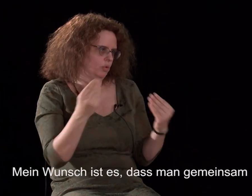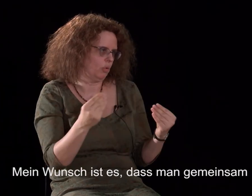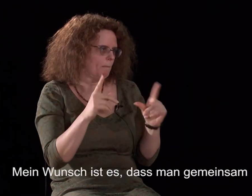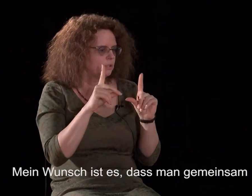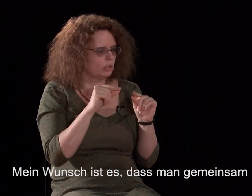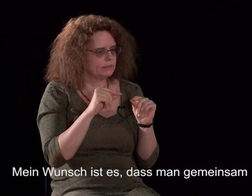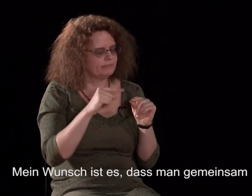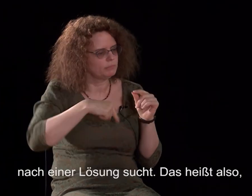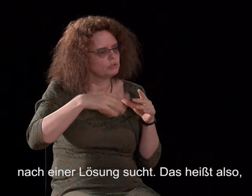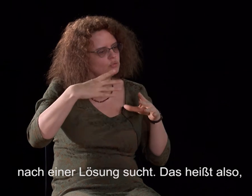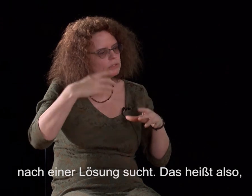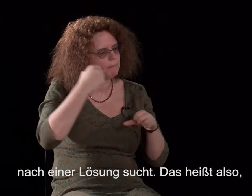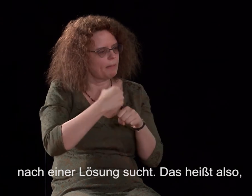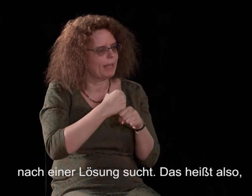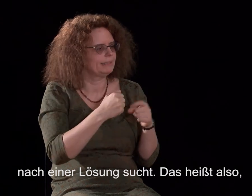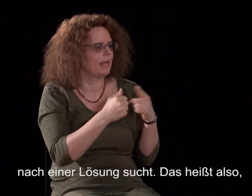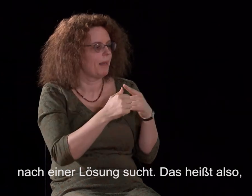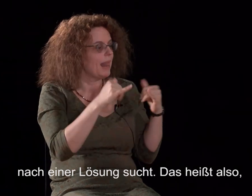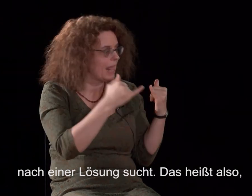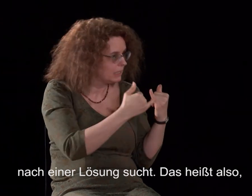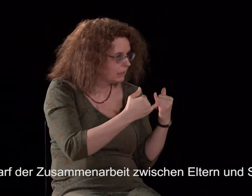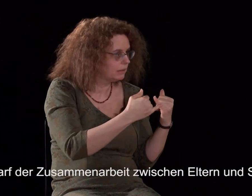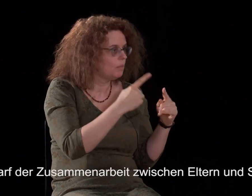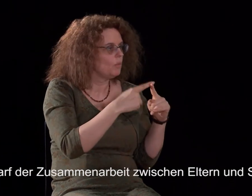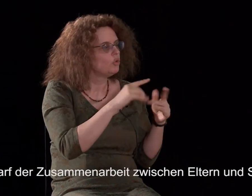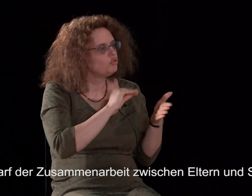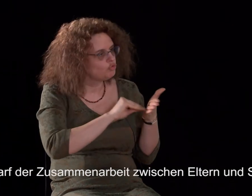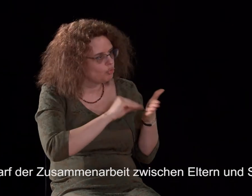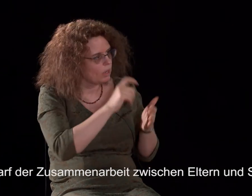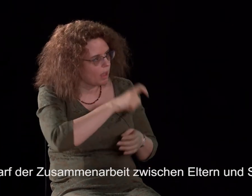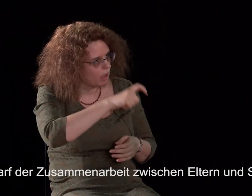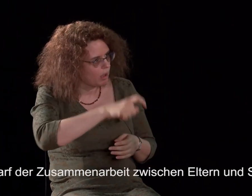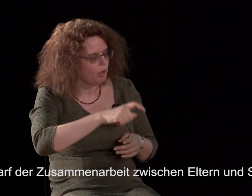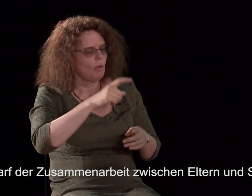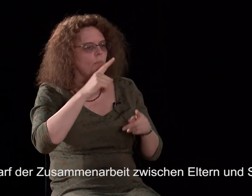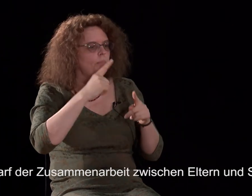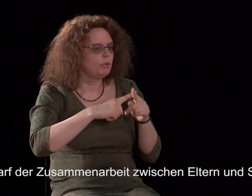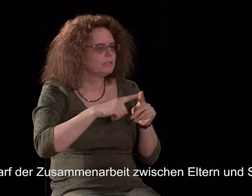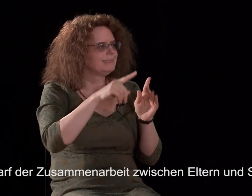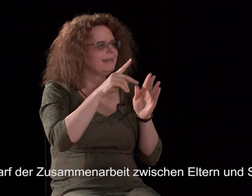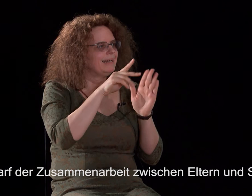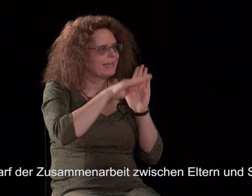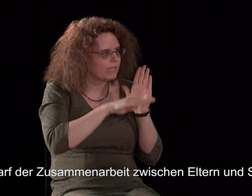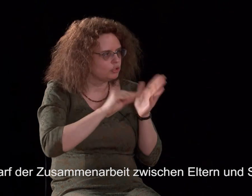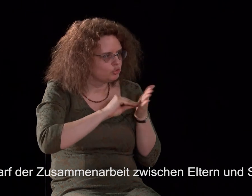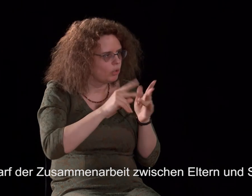ist, dass man gemeinsam nach einer Lösung sucht. Das heißt also, es bedarf die Zusammenarbeit zwischen Eltern, Schülern,